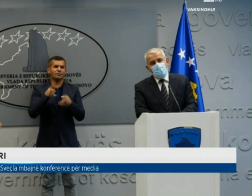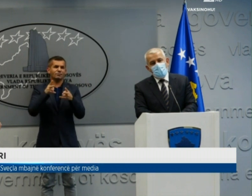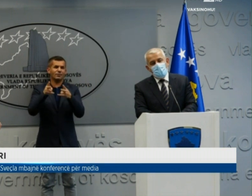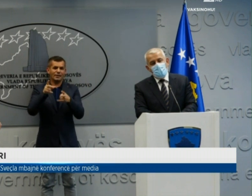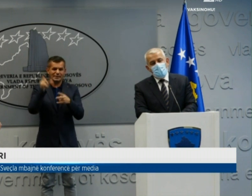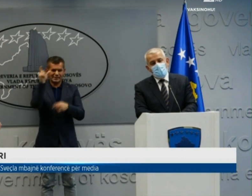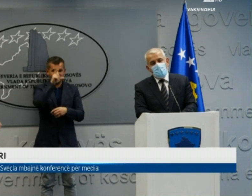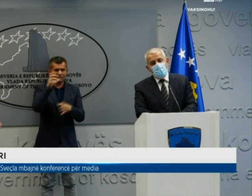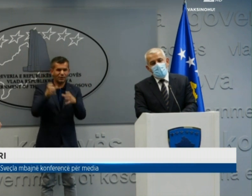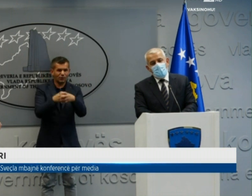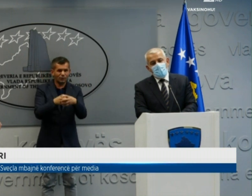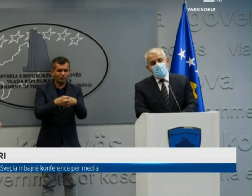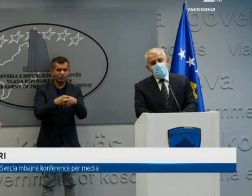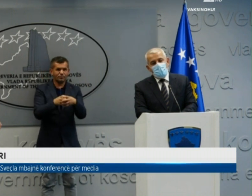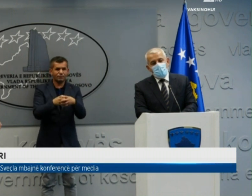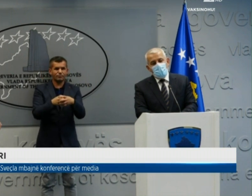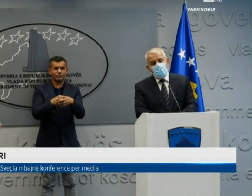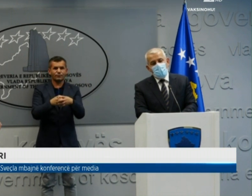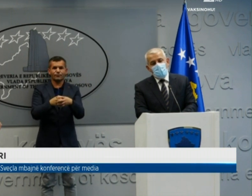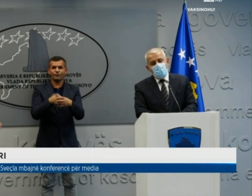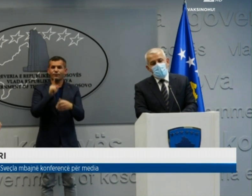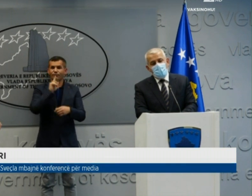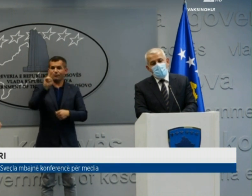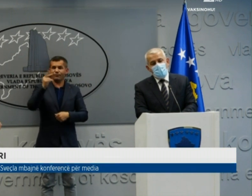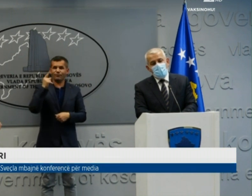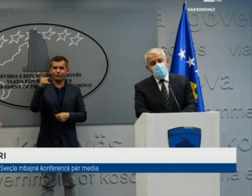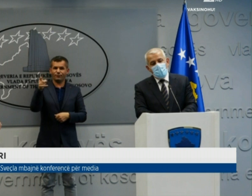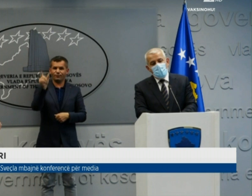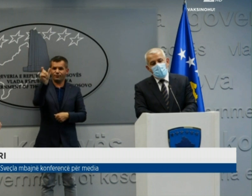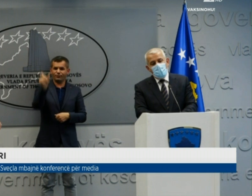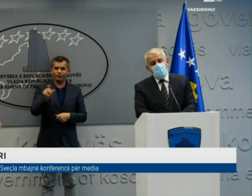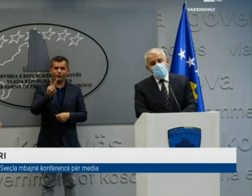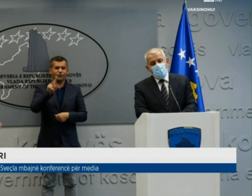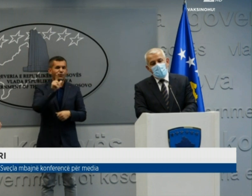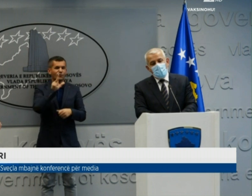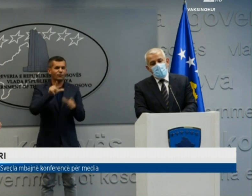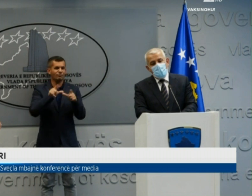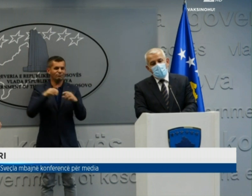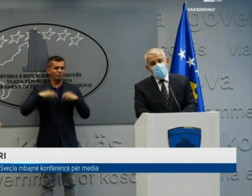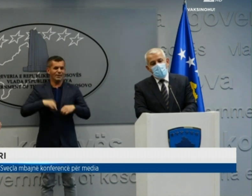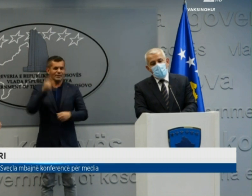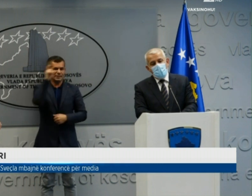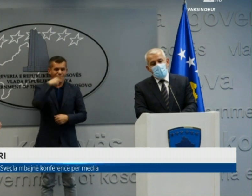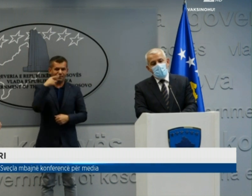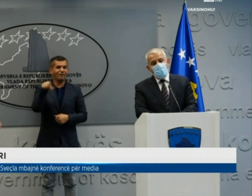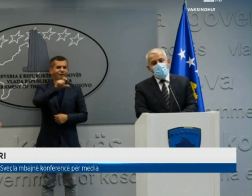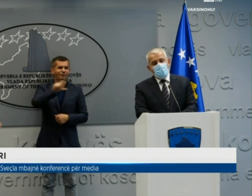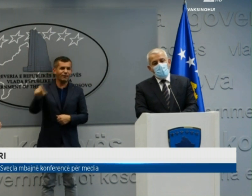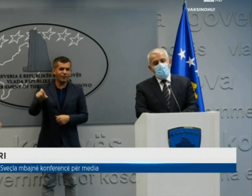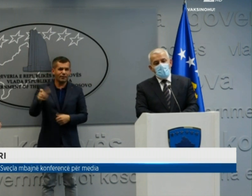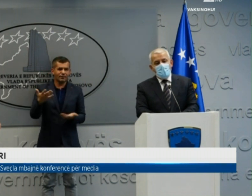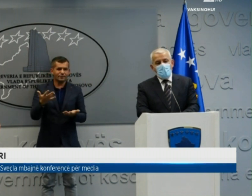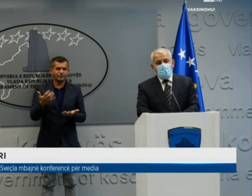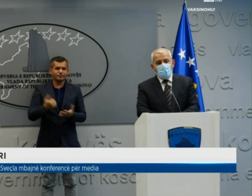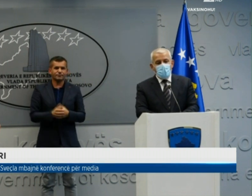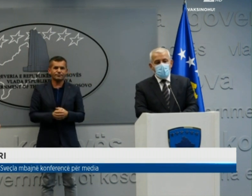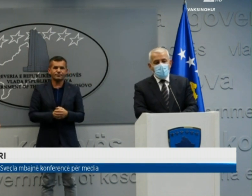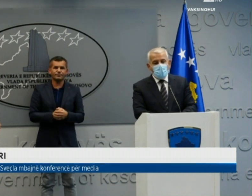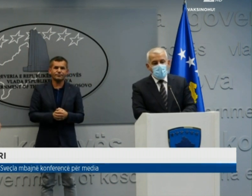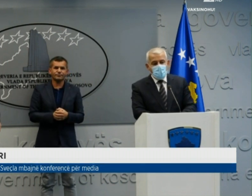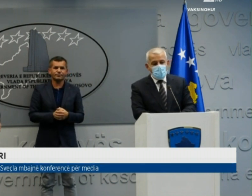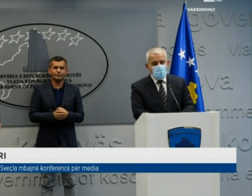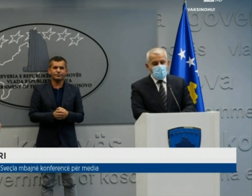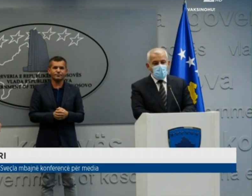lokal, i ka bërë thirrje Vučićit, të cilët ju po i referoni si njëri fajtori kryesor për këtë çështje, që të